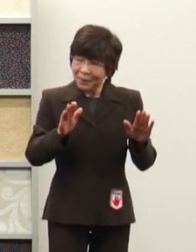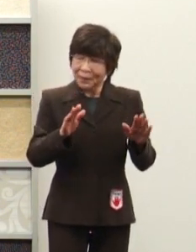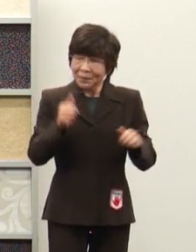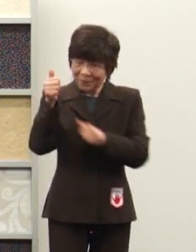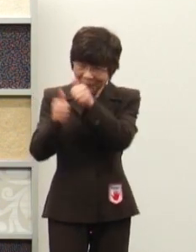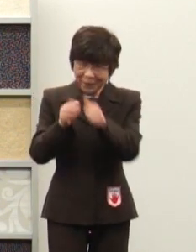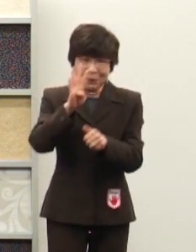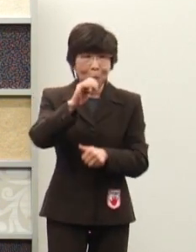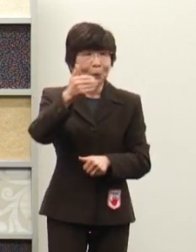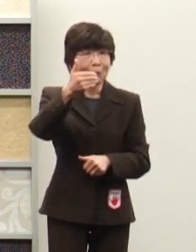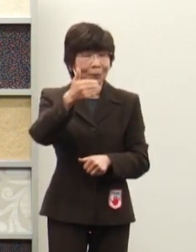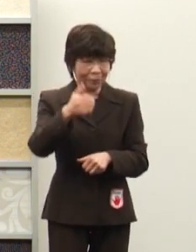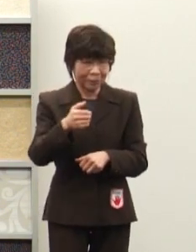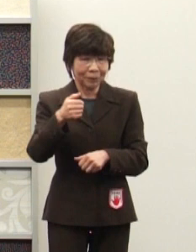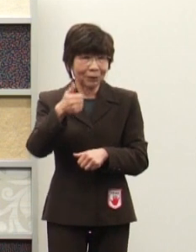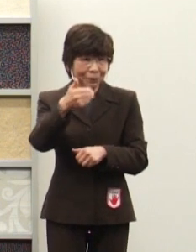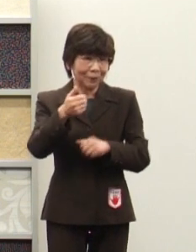りたいと、